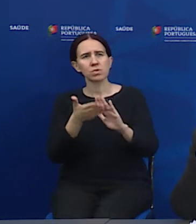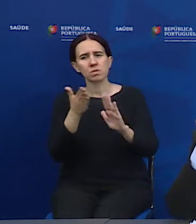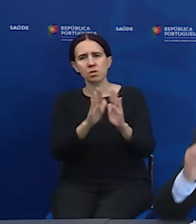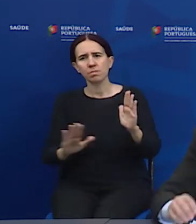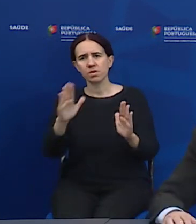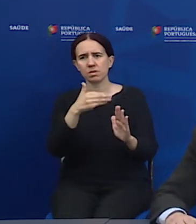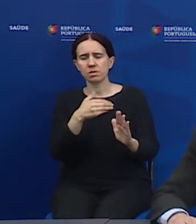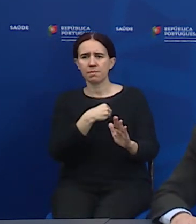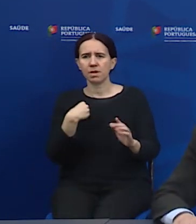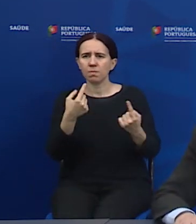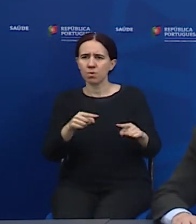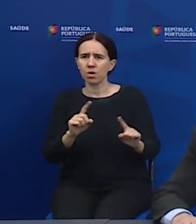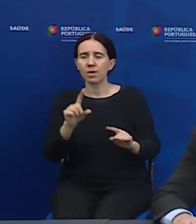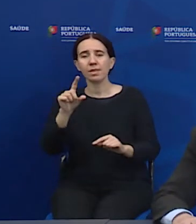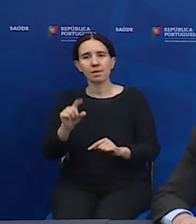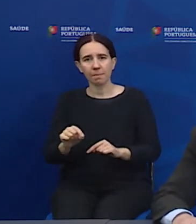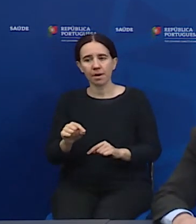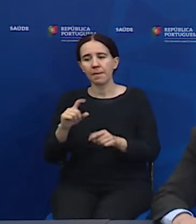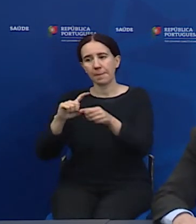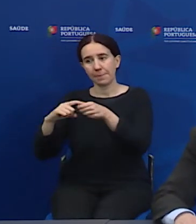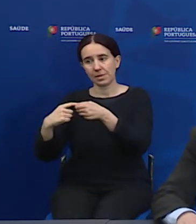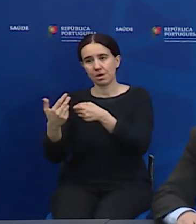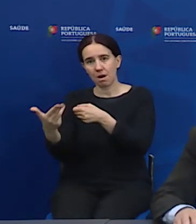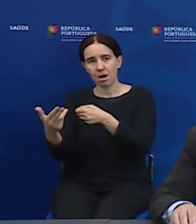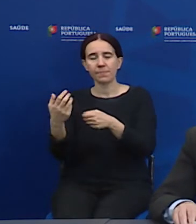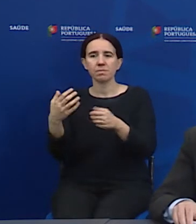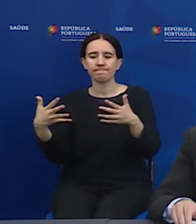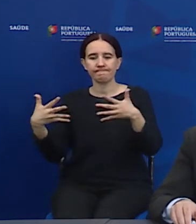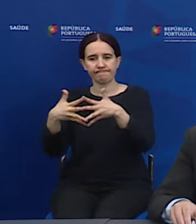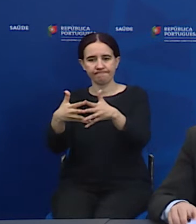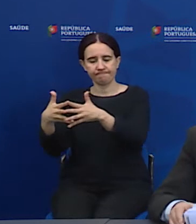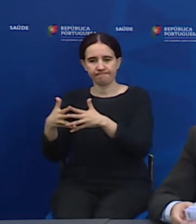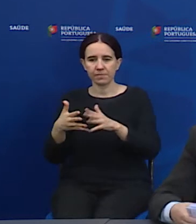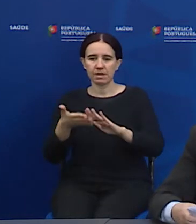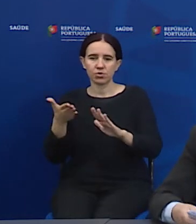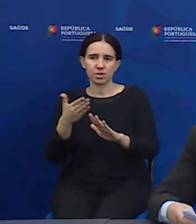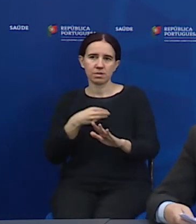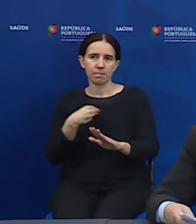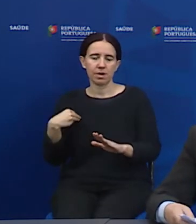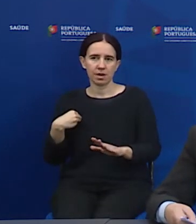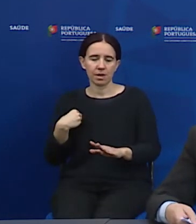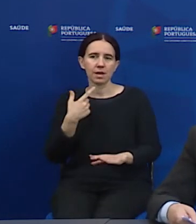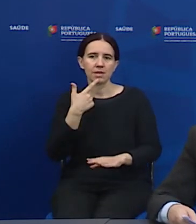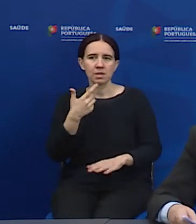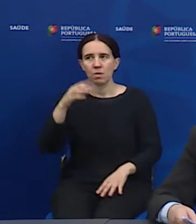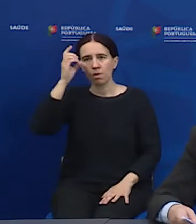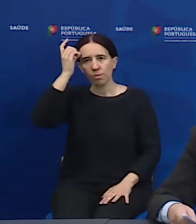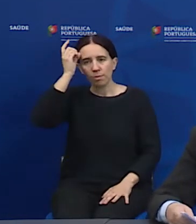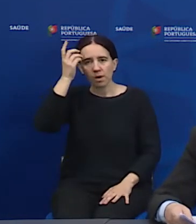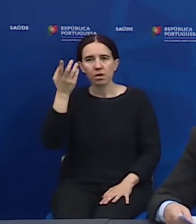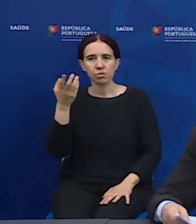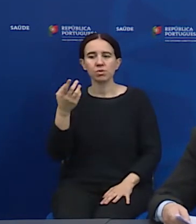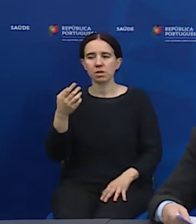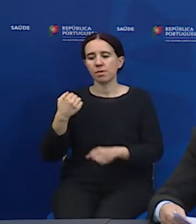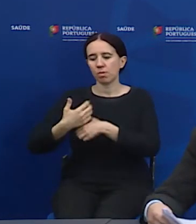nacional de emergência médica mas também dos parceiros no sistema integrado de emergência médica estamos a falar dos bombeiros